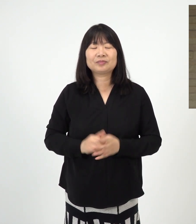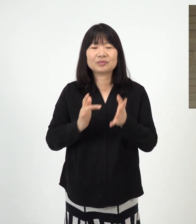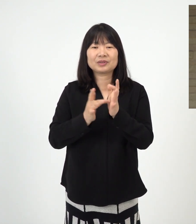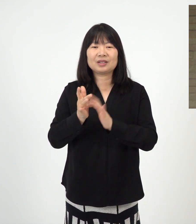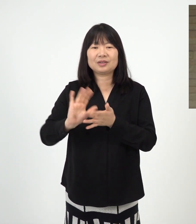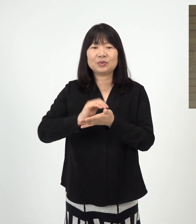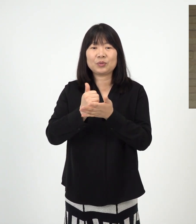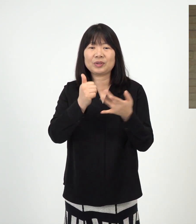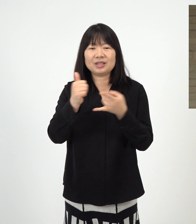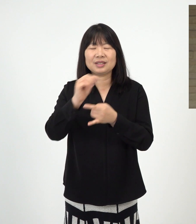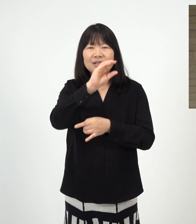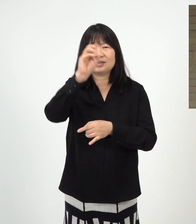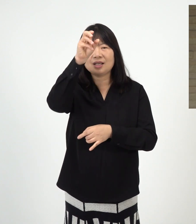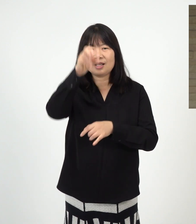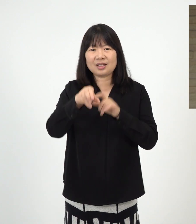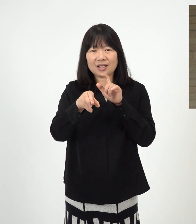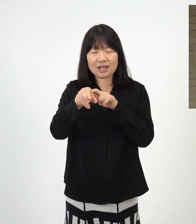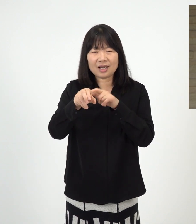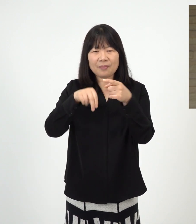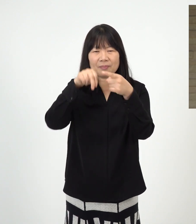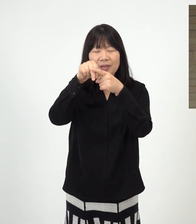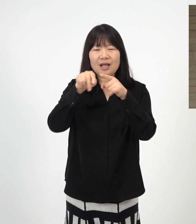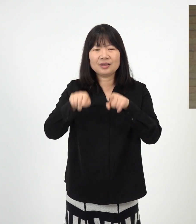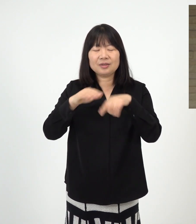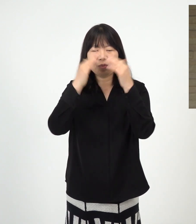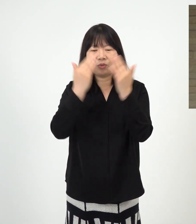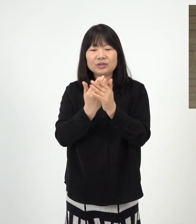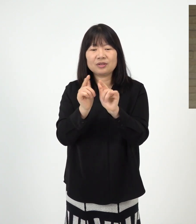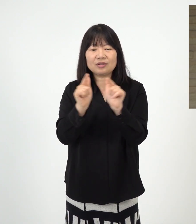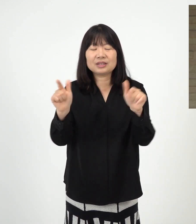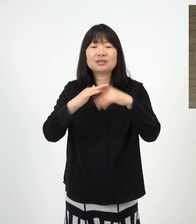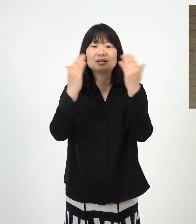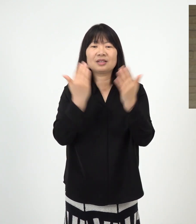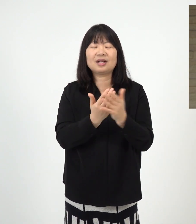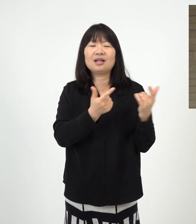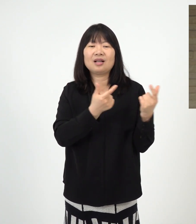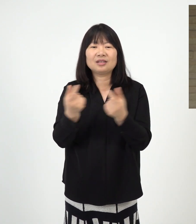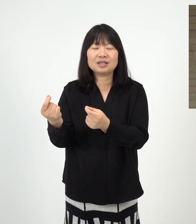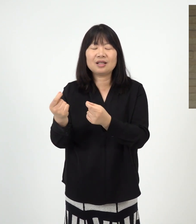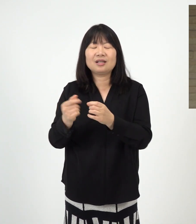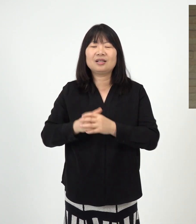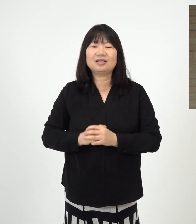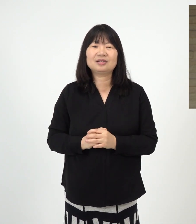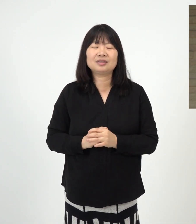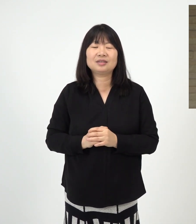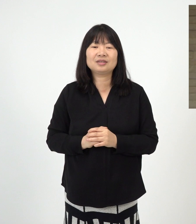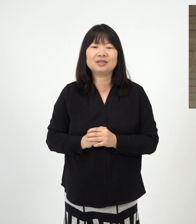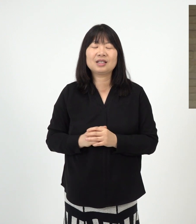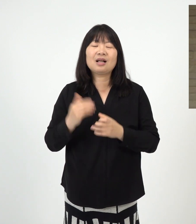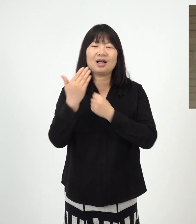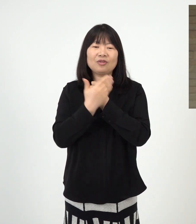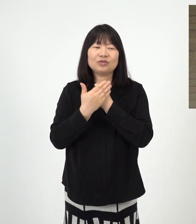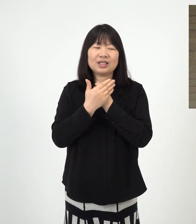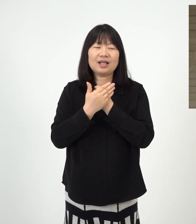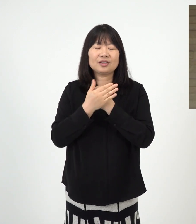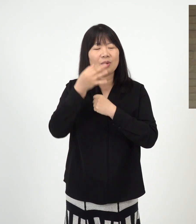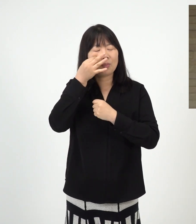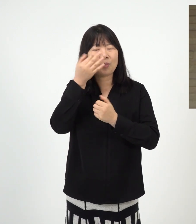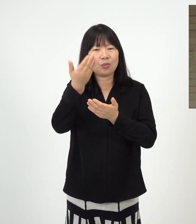예수 그리스도께서 십자가에서 이 모든 것들을 다 뒤집힌 은혜를 우리에게